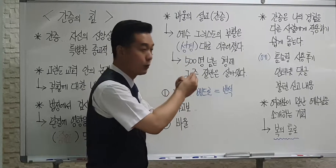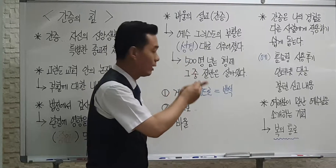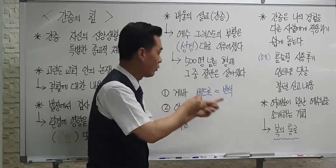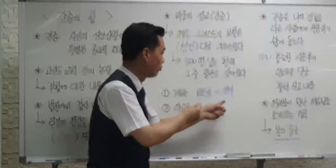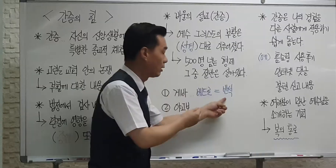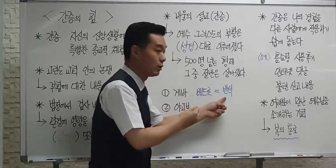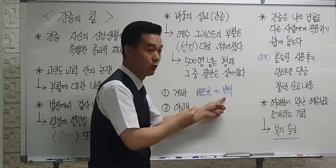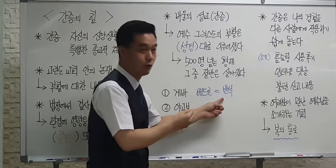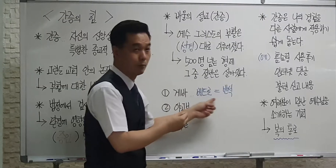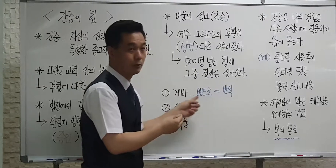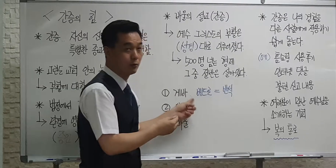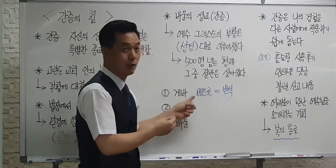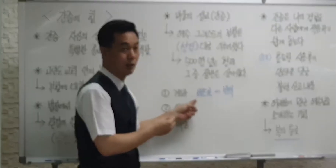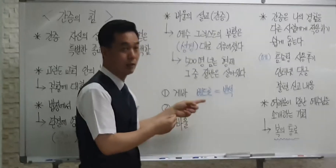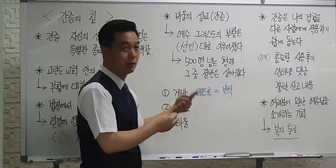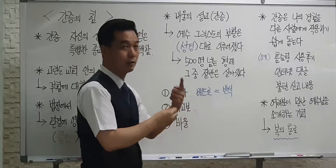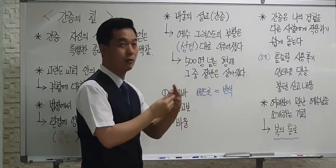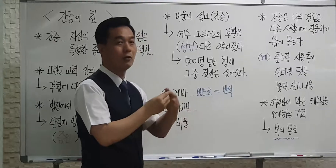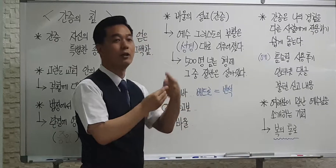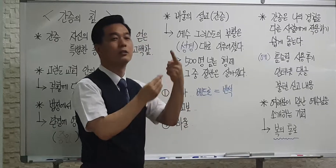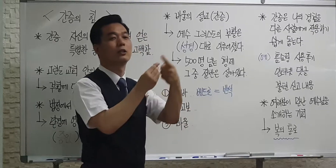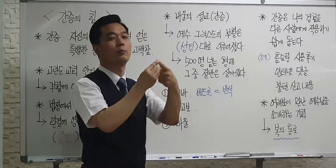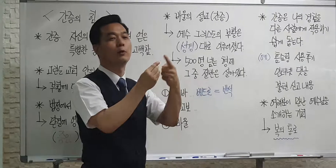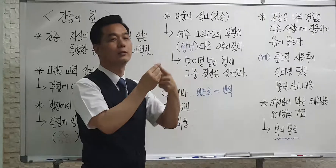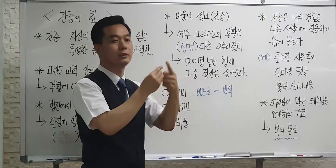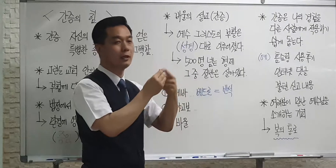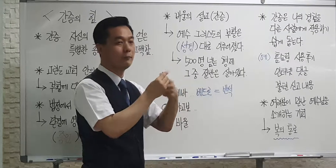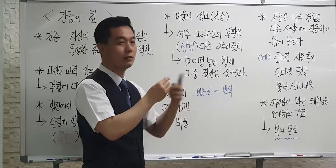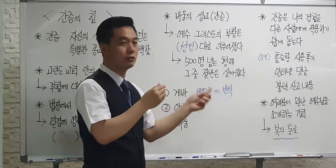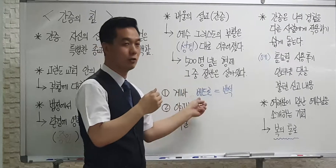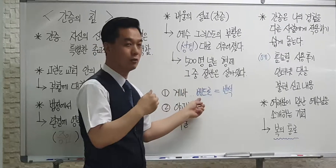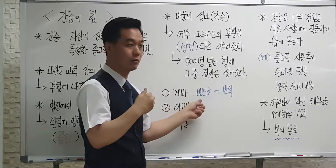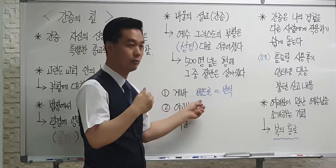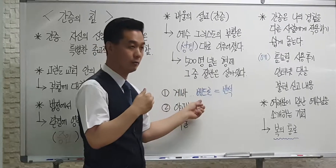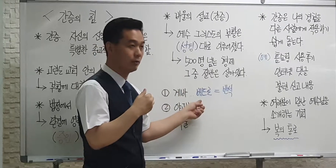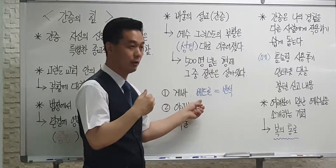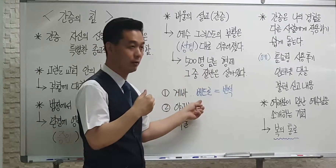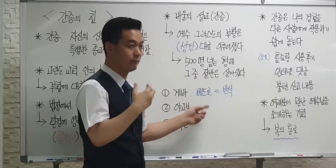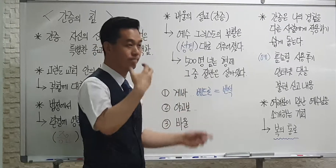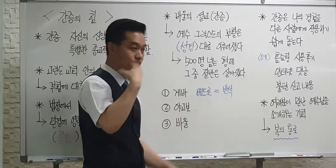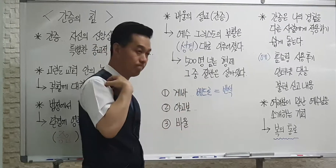초대 교부가 되죠, 베드로가. 그래서 첫 번째 파더죠.